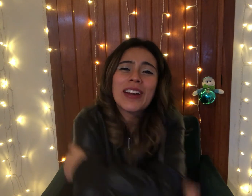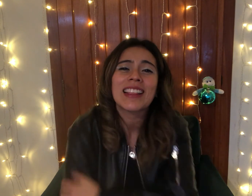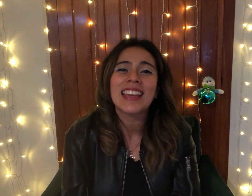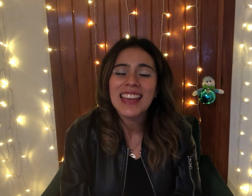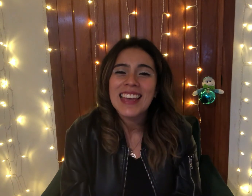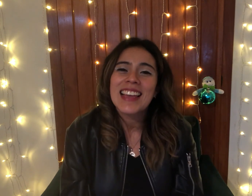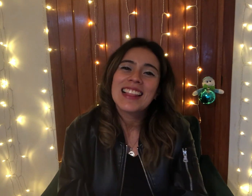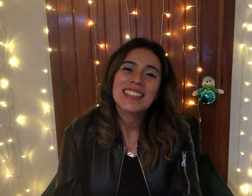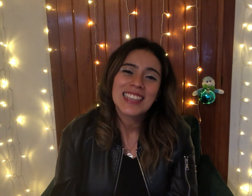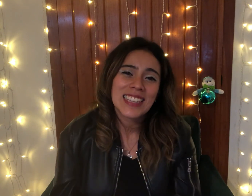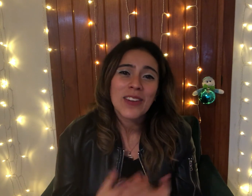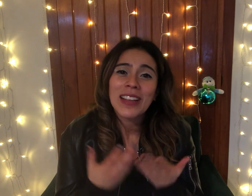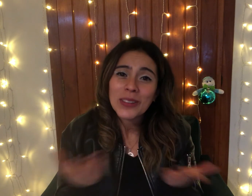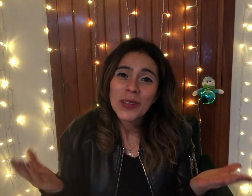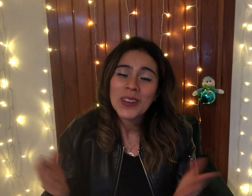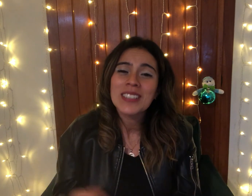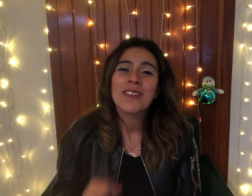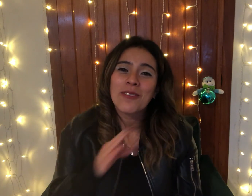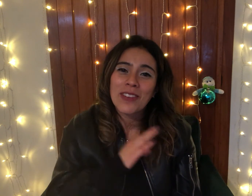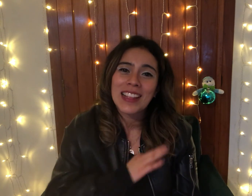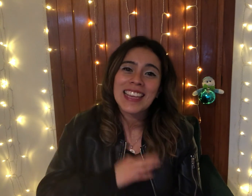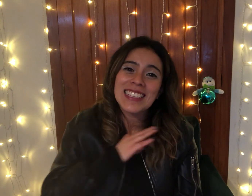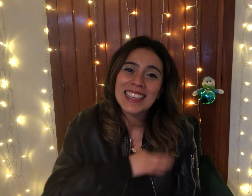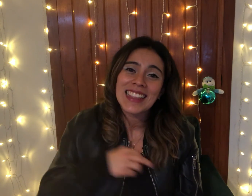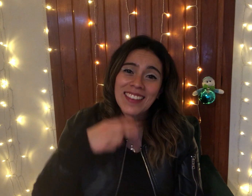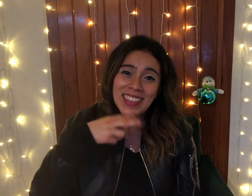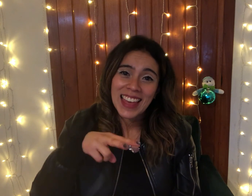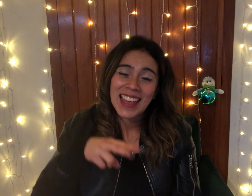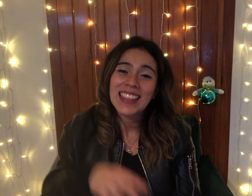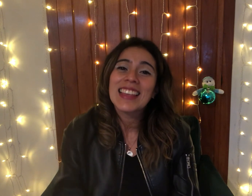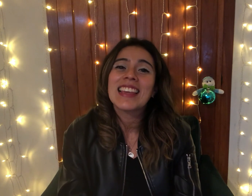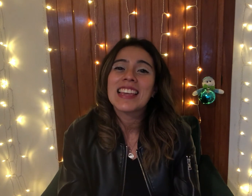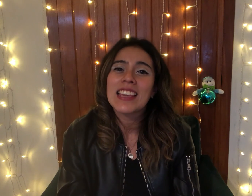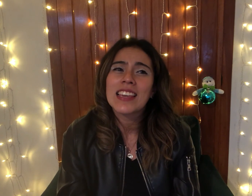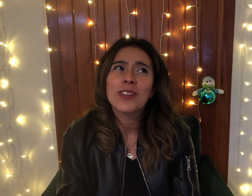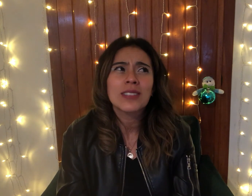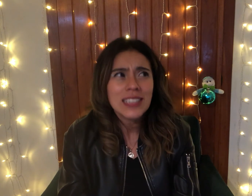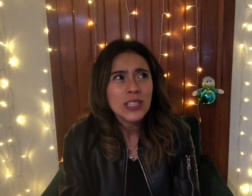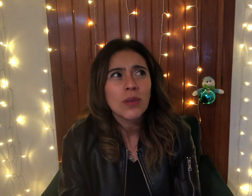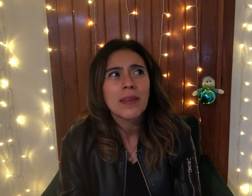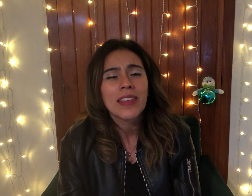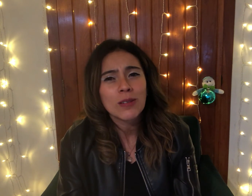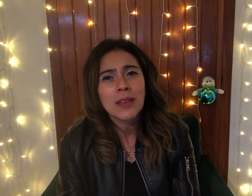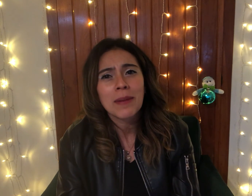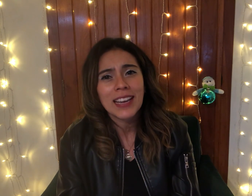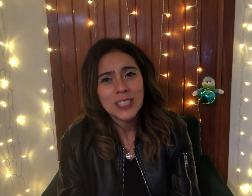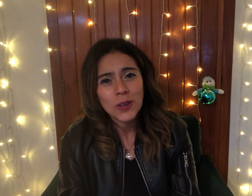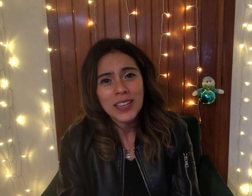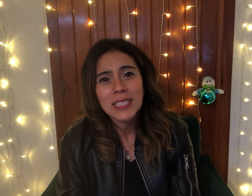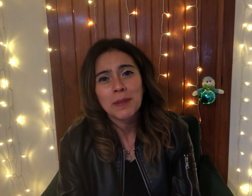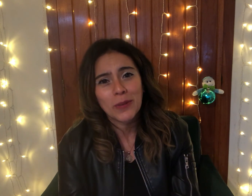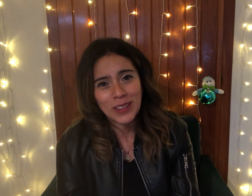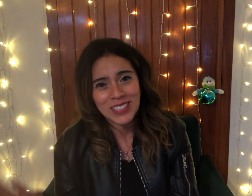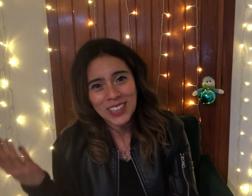fuerte. Les deseo a todos feliz Navidad. Y no sé si subo videos en vacaciones, pero bueno, si los